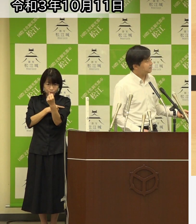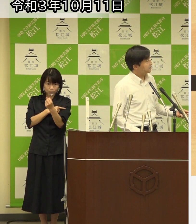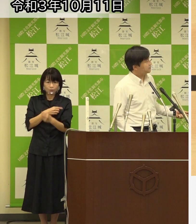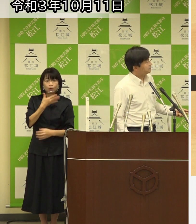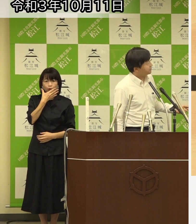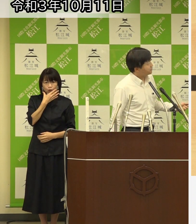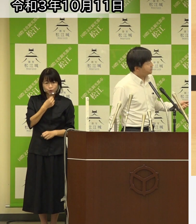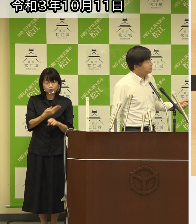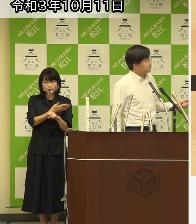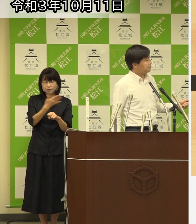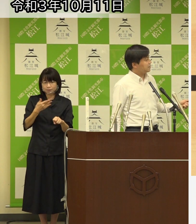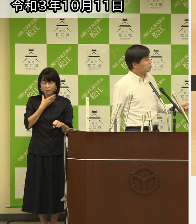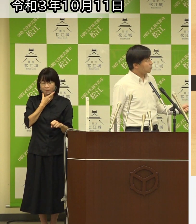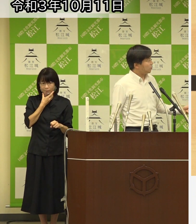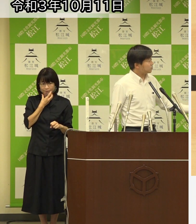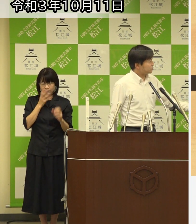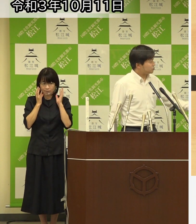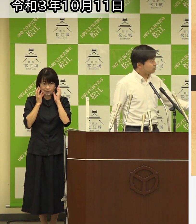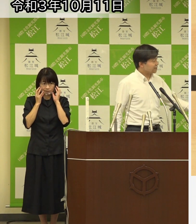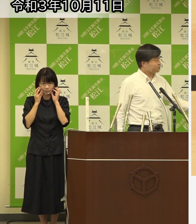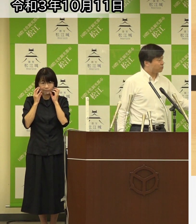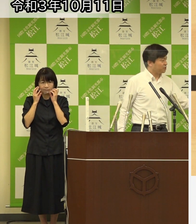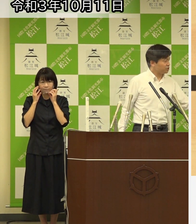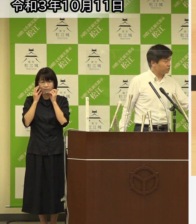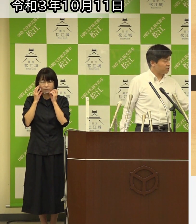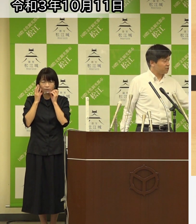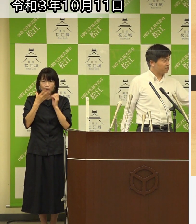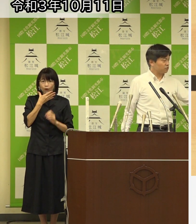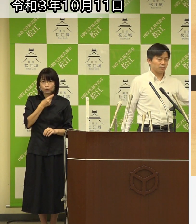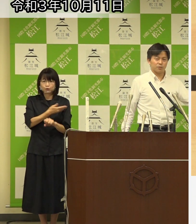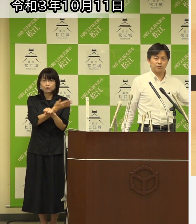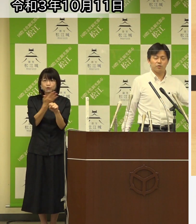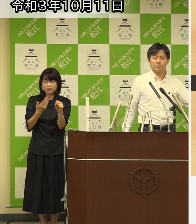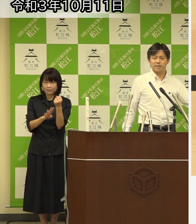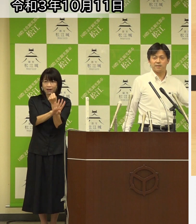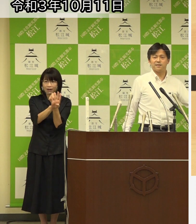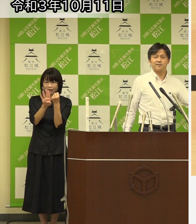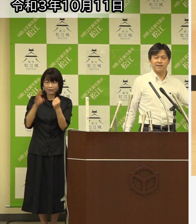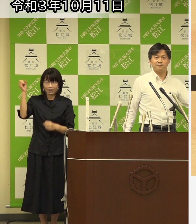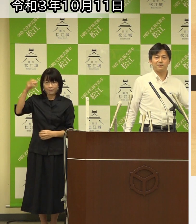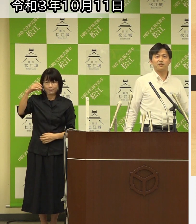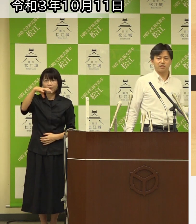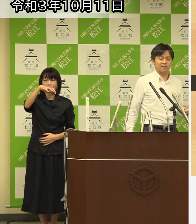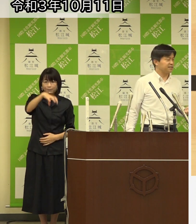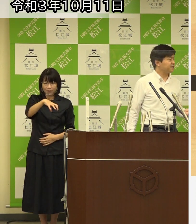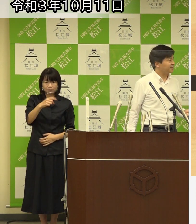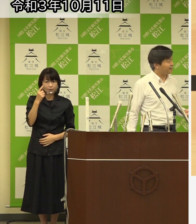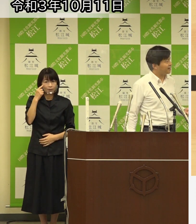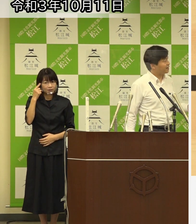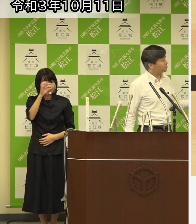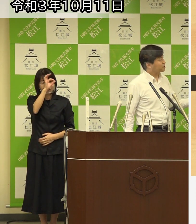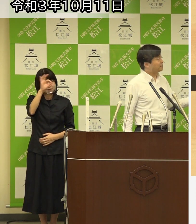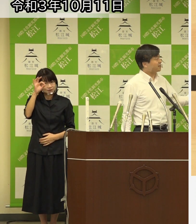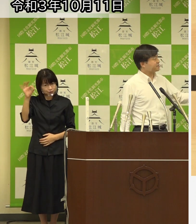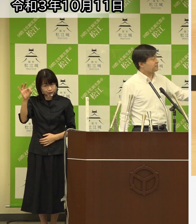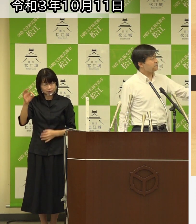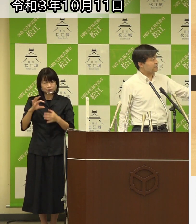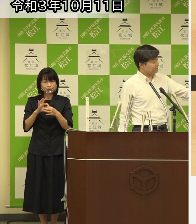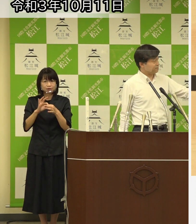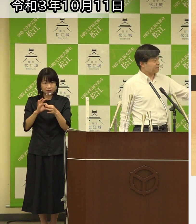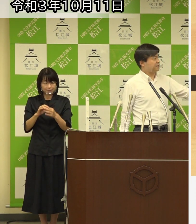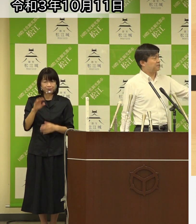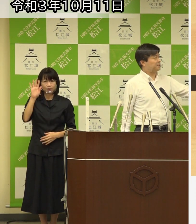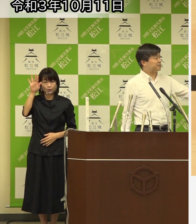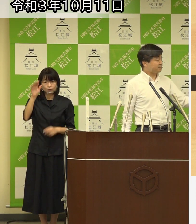ます。今度10月の21日の木曜日にですね、私自身が福島第一